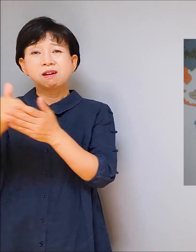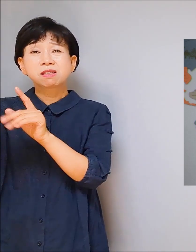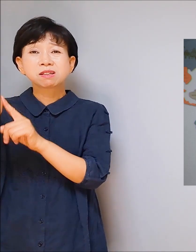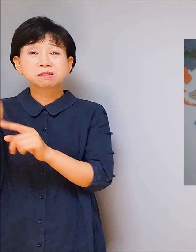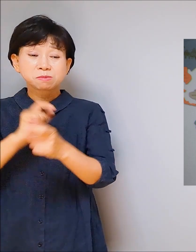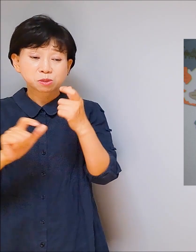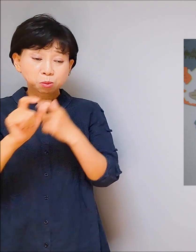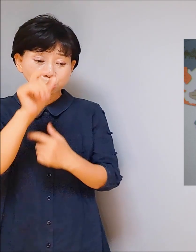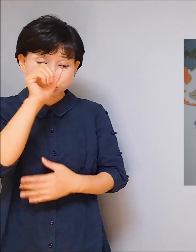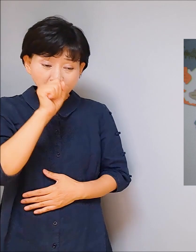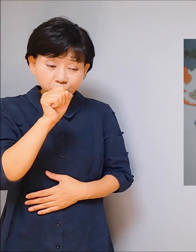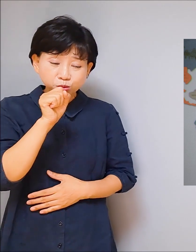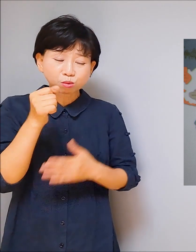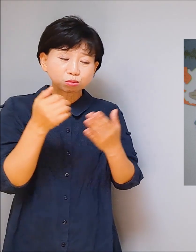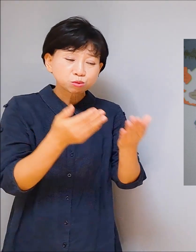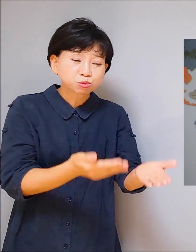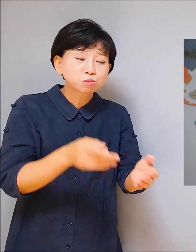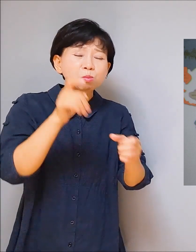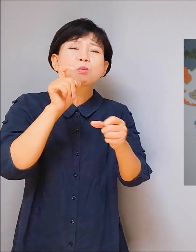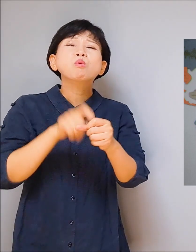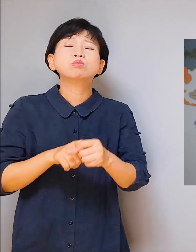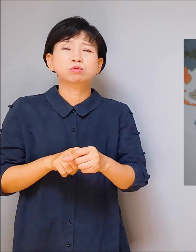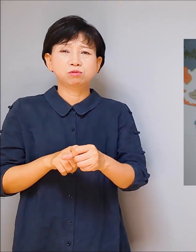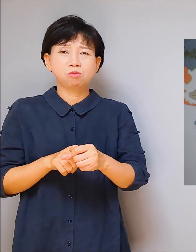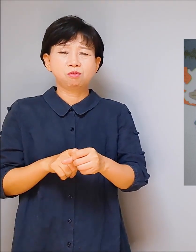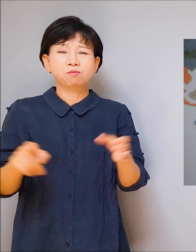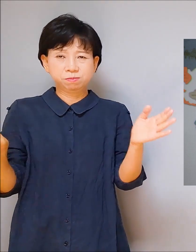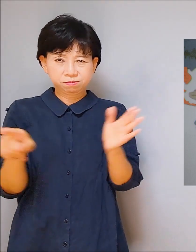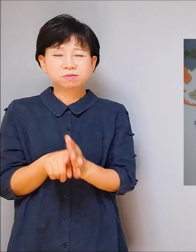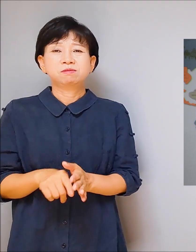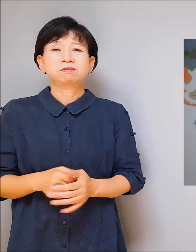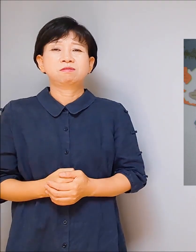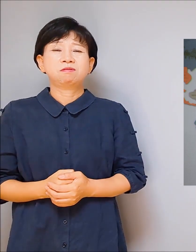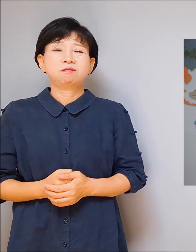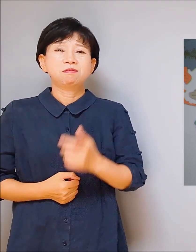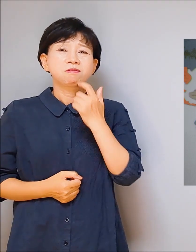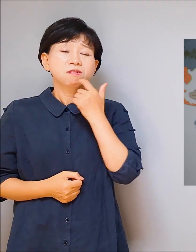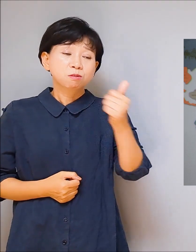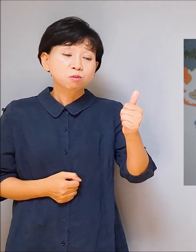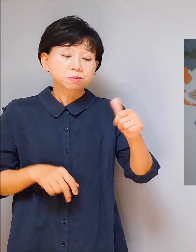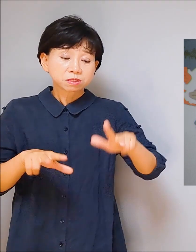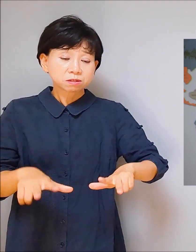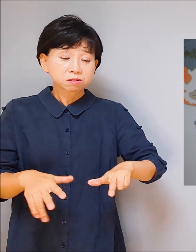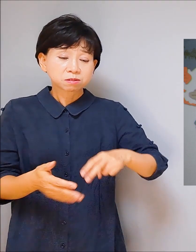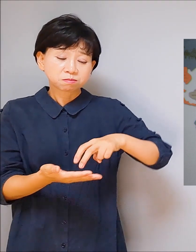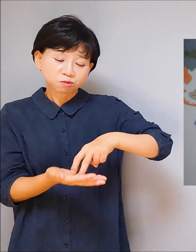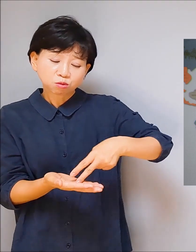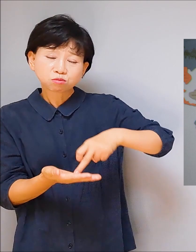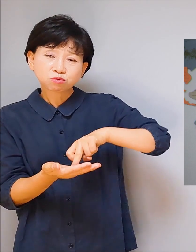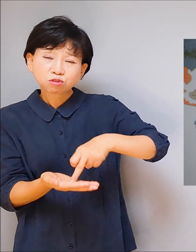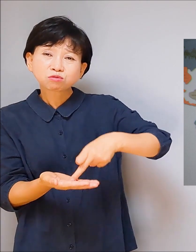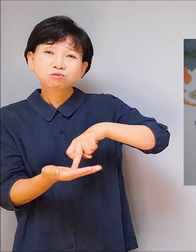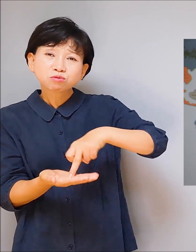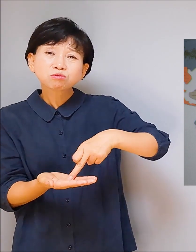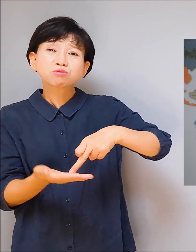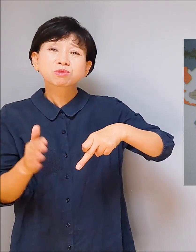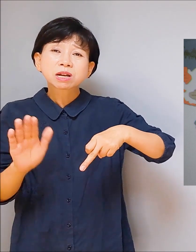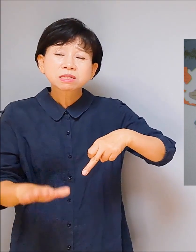걸 주시고자 함인 줄 믿습니다. 비록 야곱이 다리를 절어도요, 언약의 길을